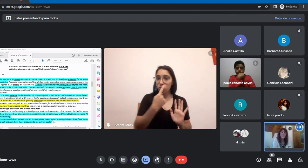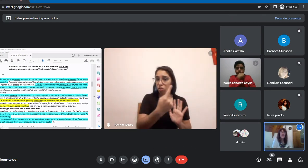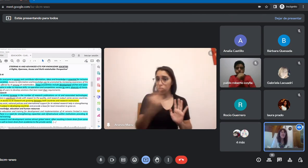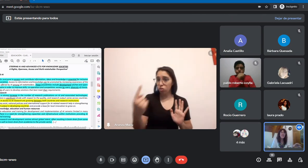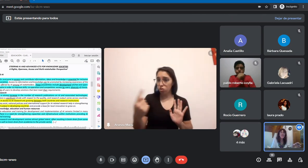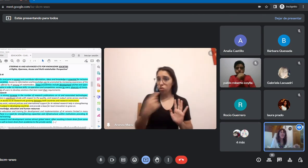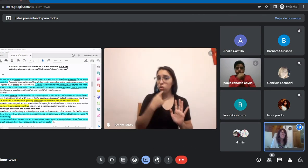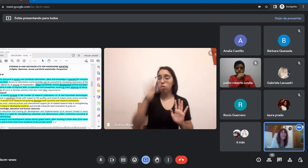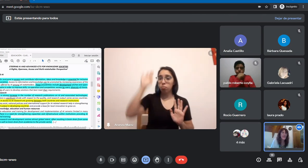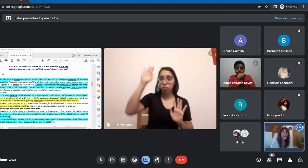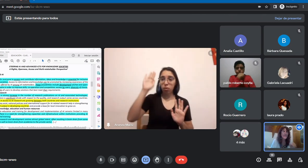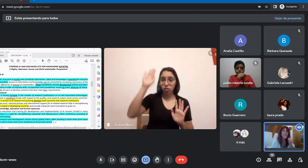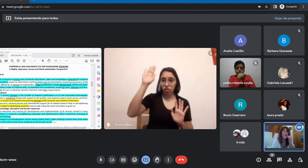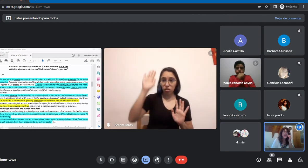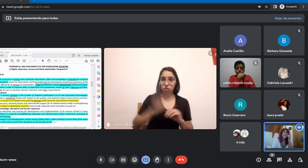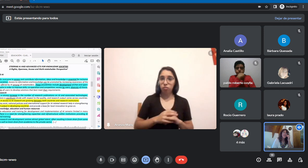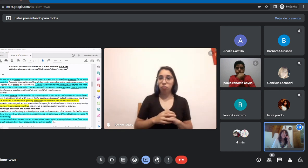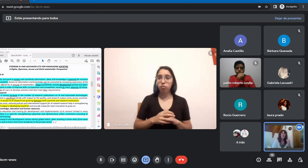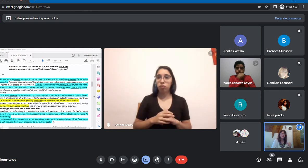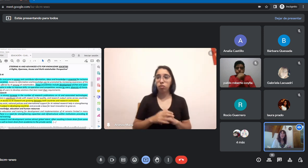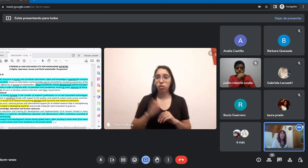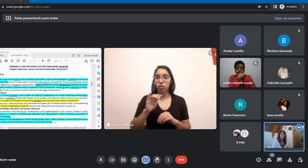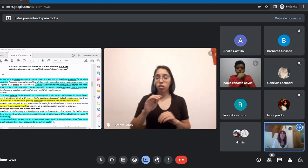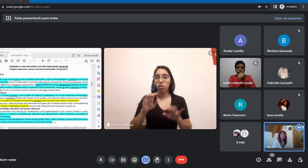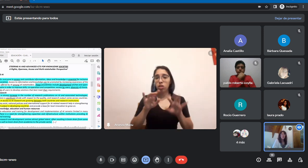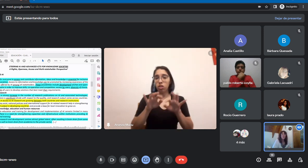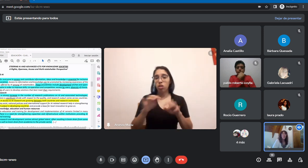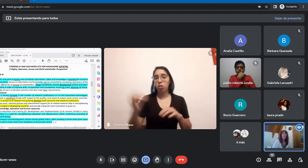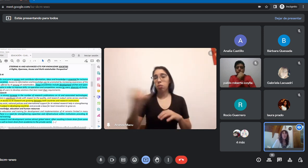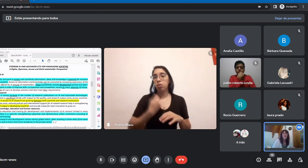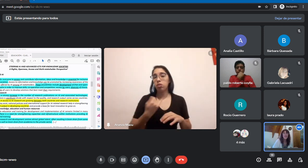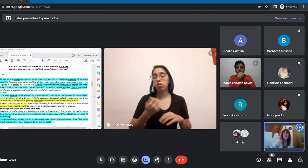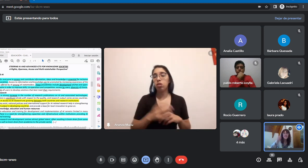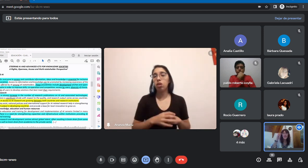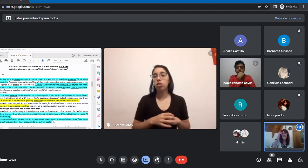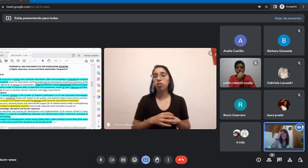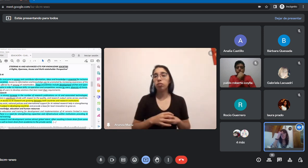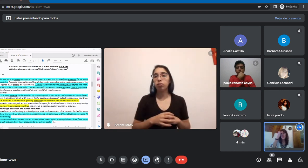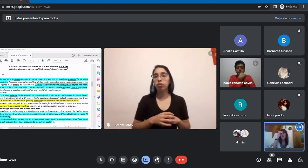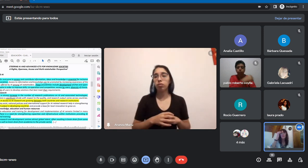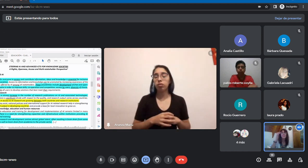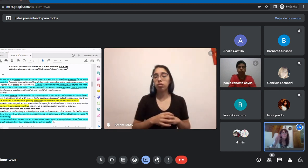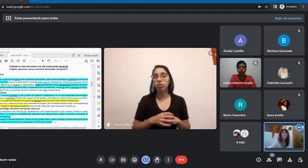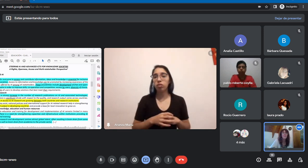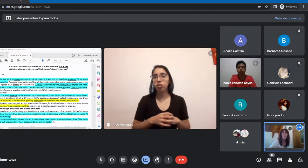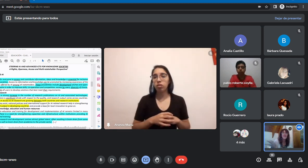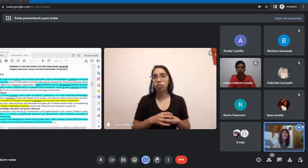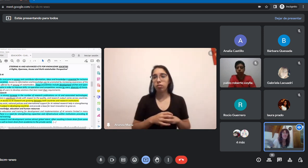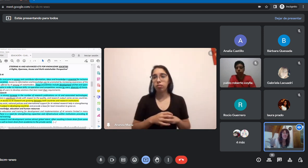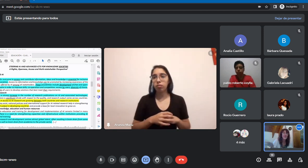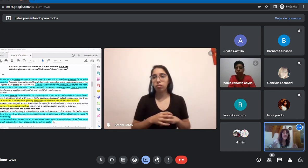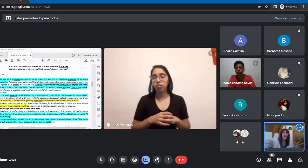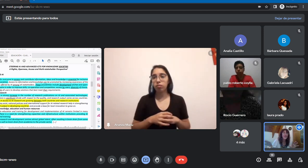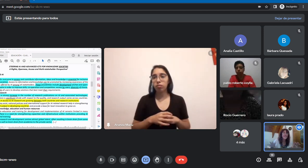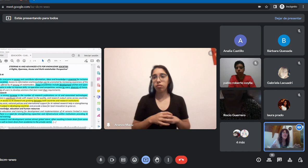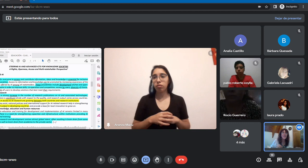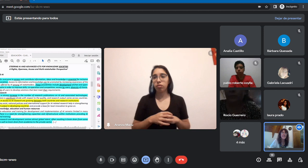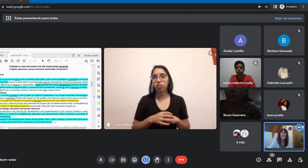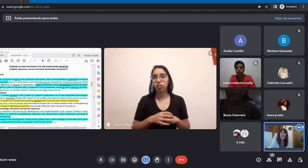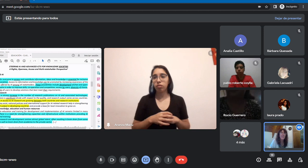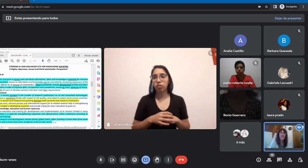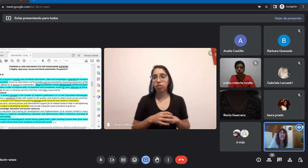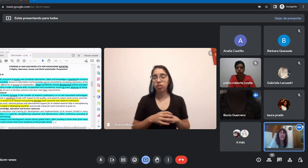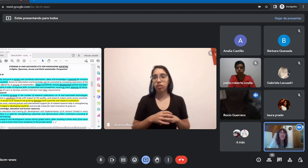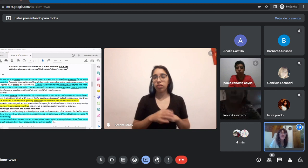me dicen en el chat, me avisa, a veces en el primer momento no me doy cuenta del chat, porque estoy con mucha, con la atención en